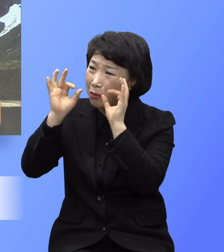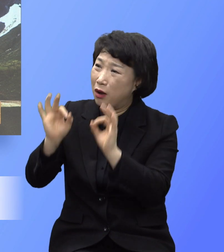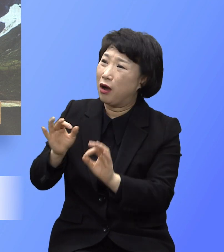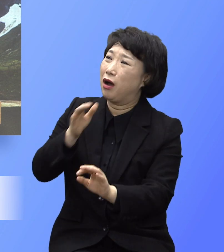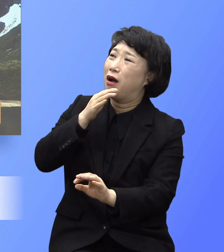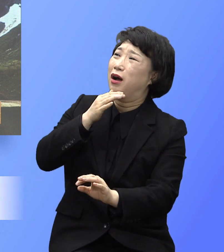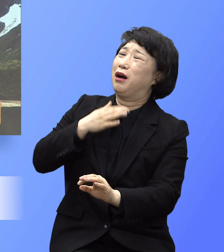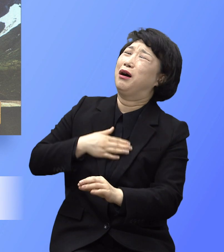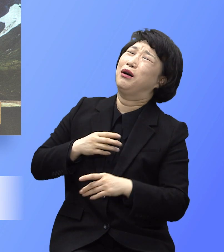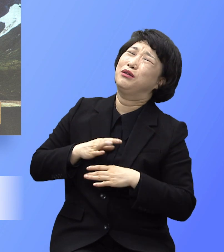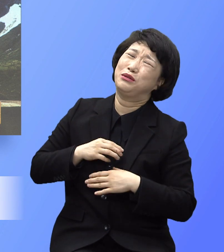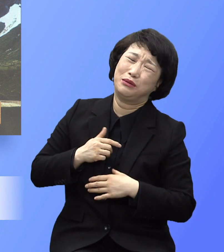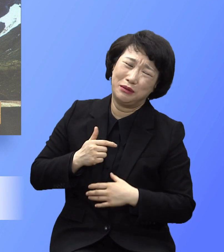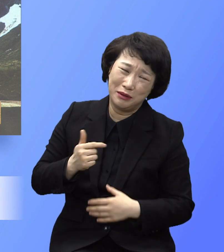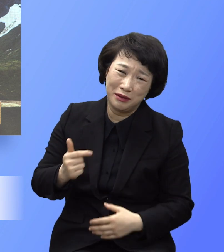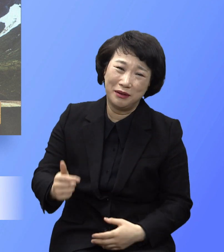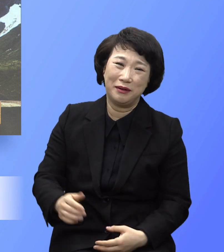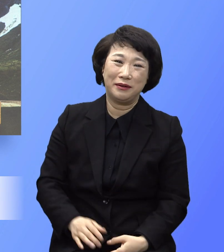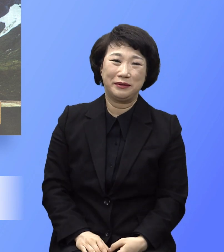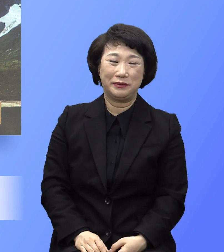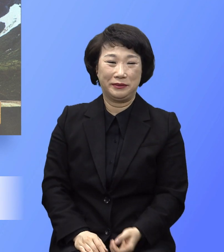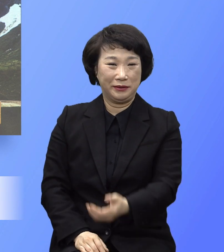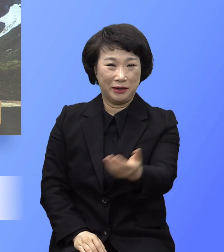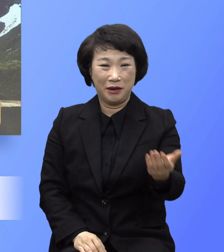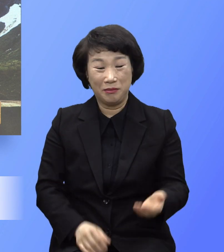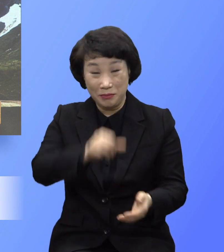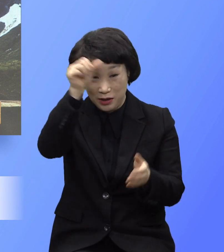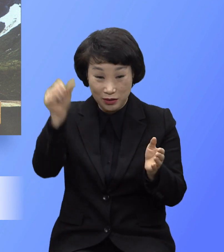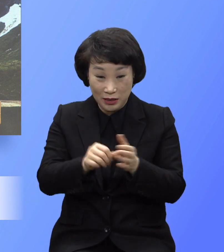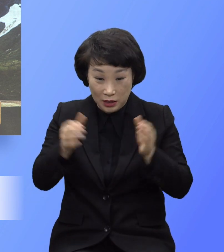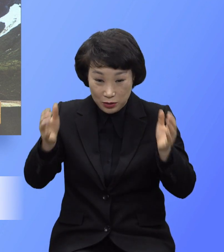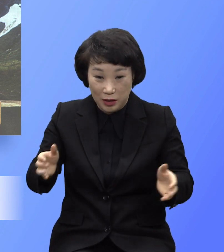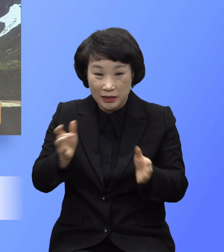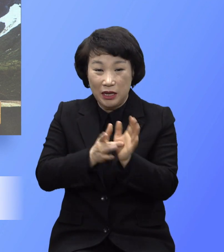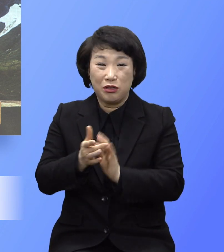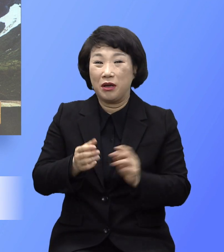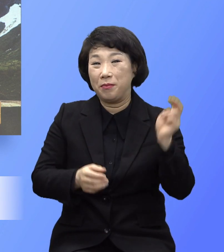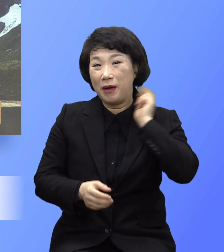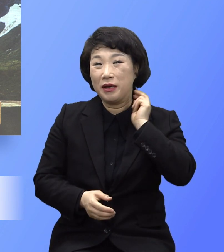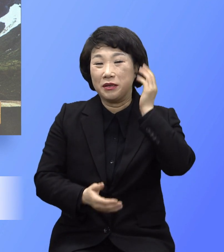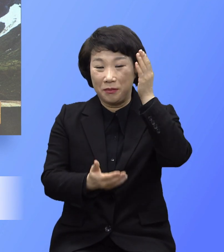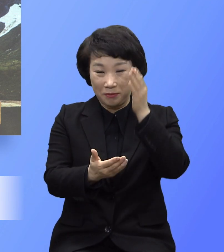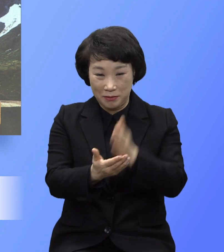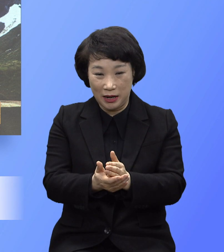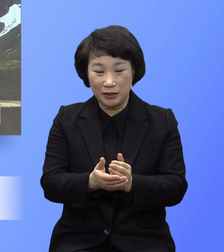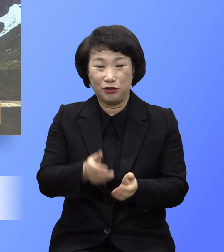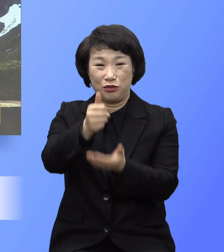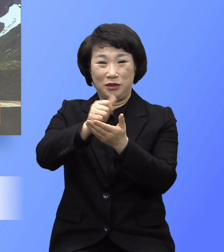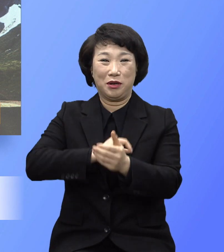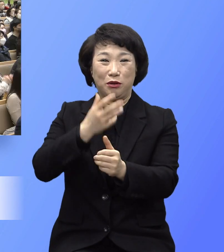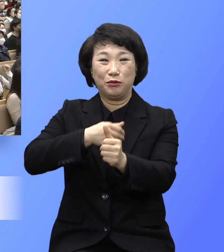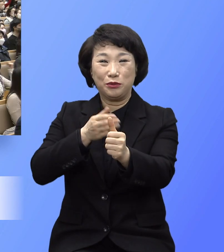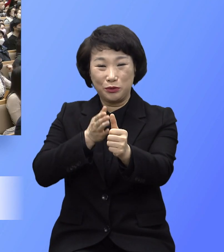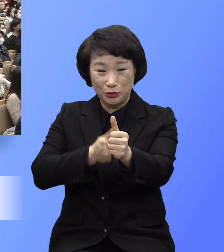바라보면 두렵지 않냐 이 말이요. 여러분 평생에 예수의 배신자가 되지 말기를 주님의